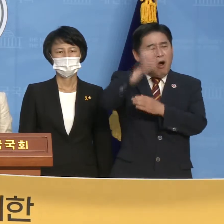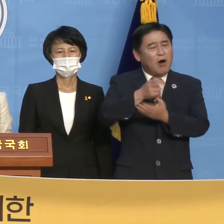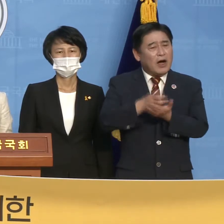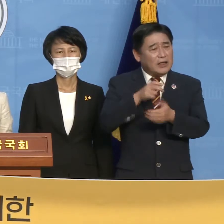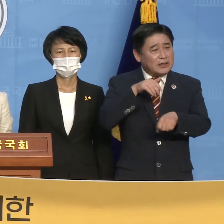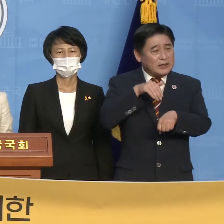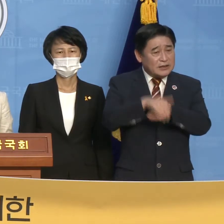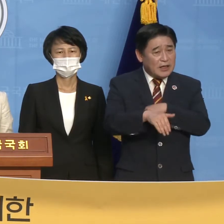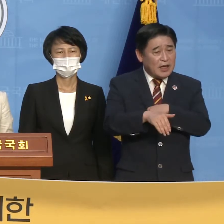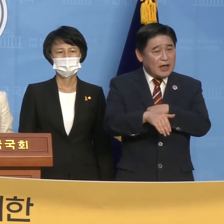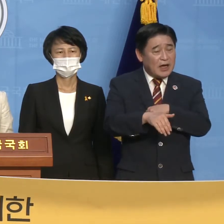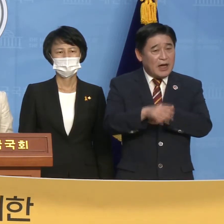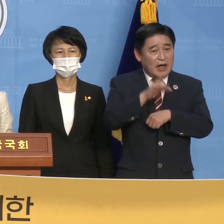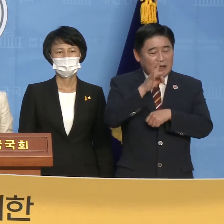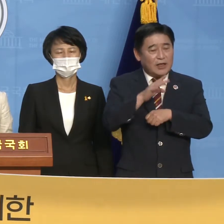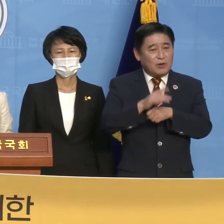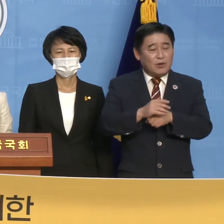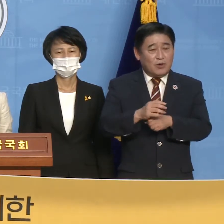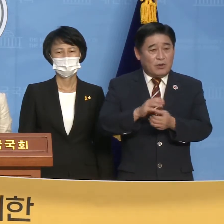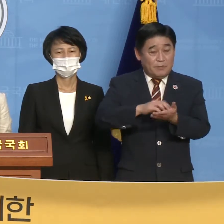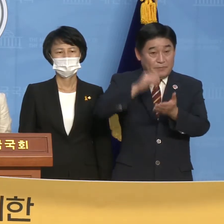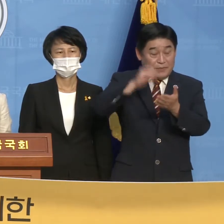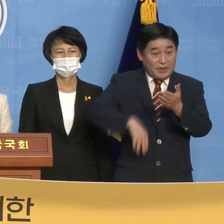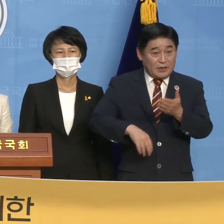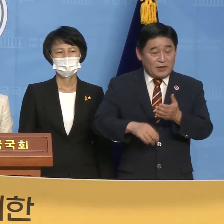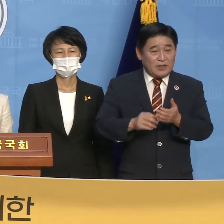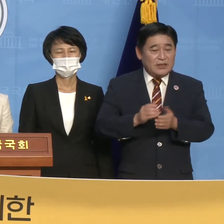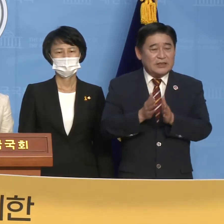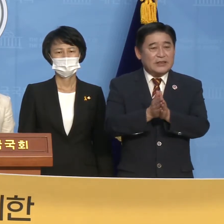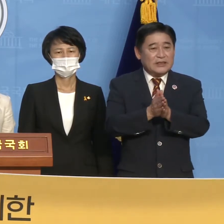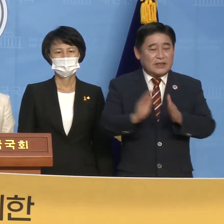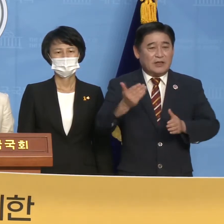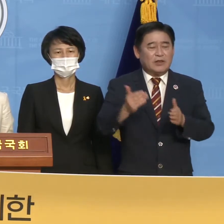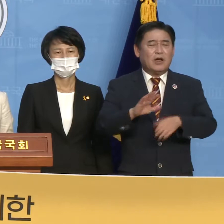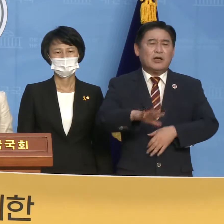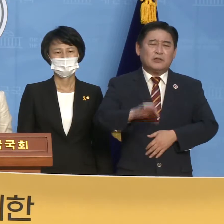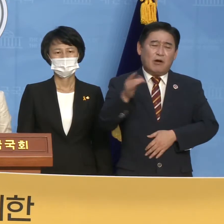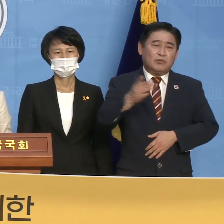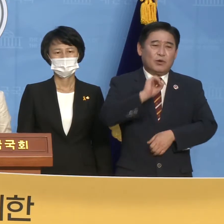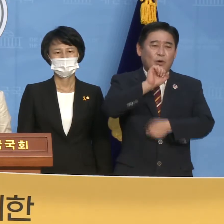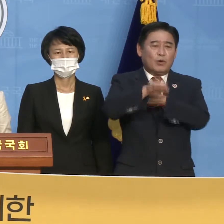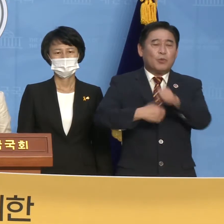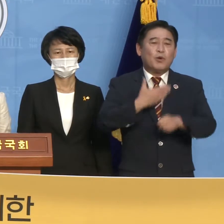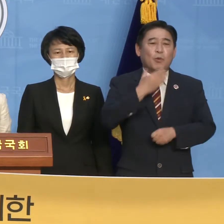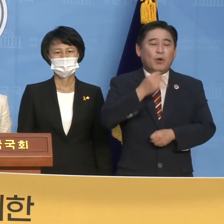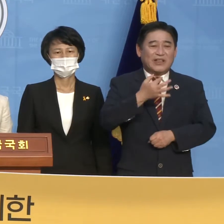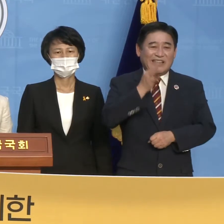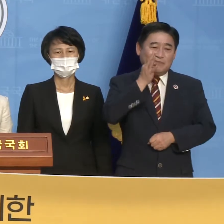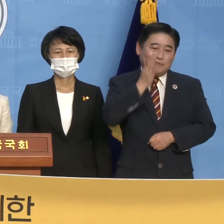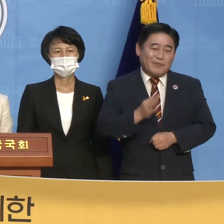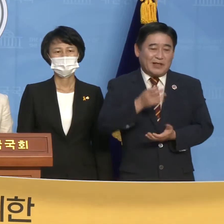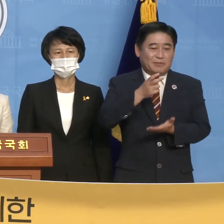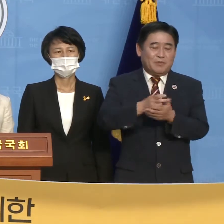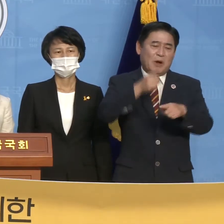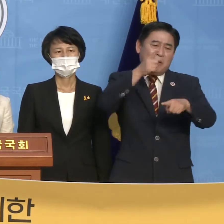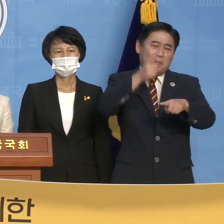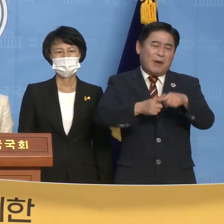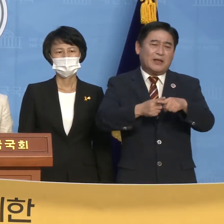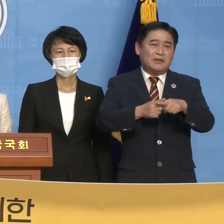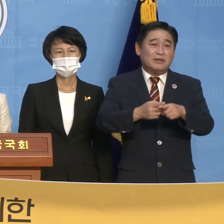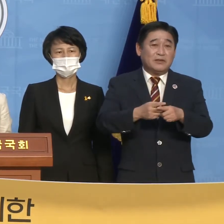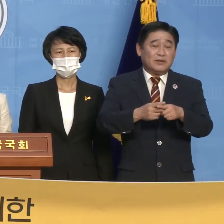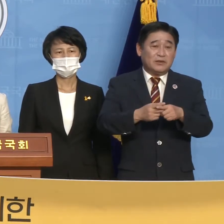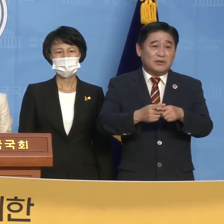핵심 조항들이 삭제된 채로 통과되어서 시행 초기부터 동물 복지는 빠진 법, 반쪽짜리 법이라는